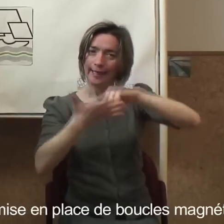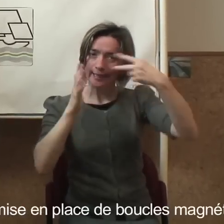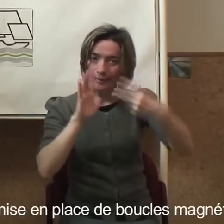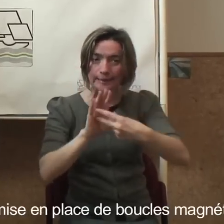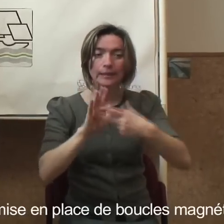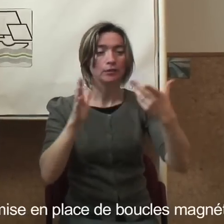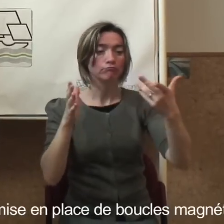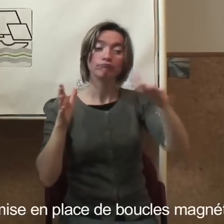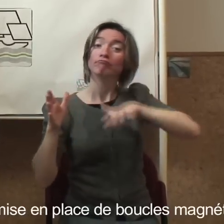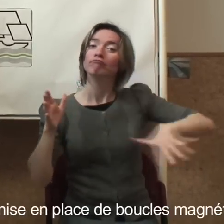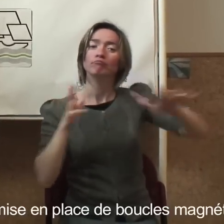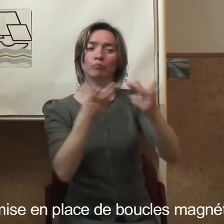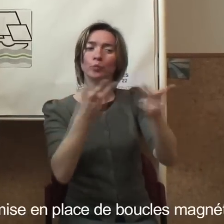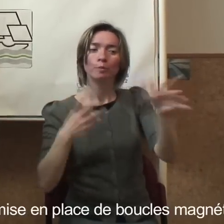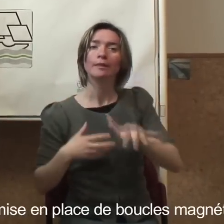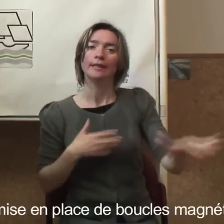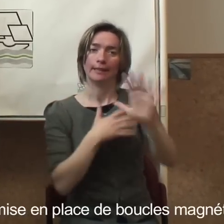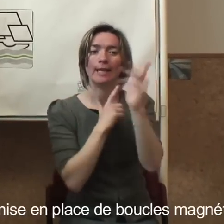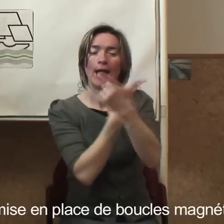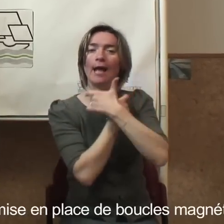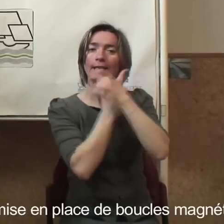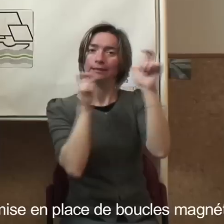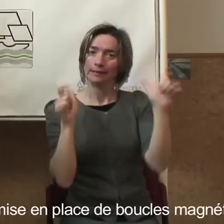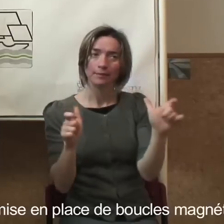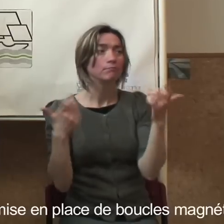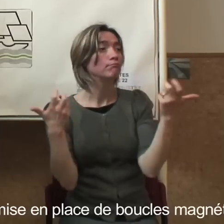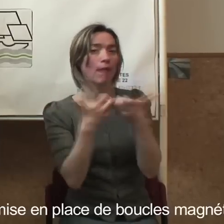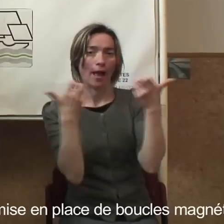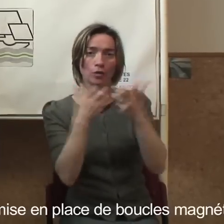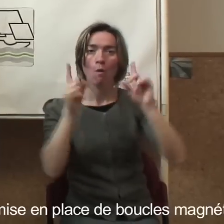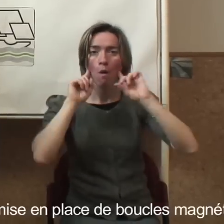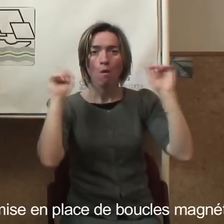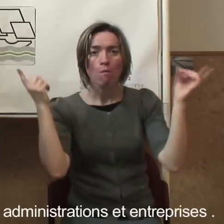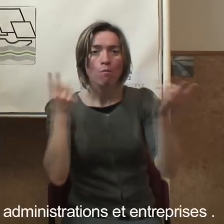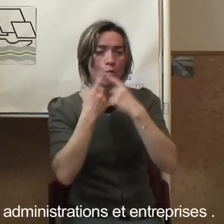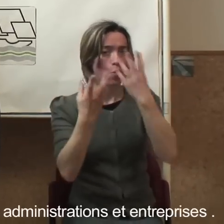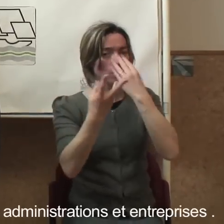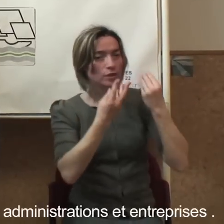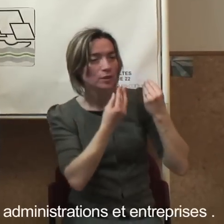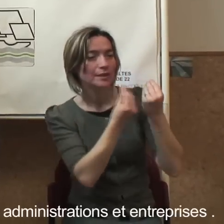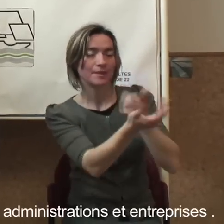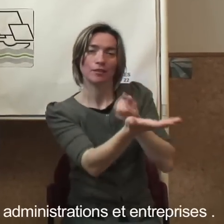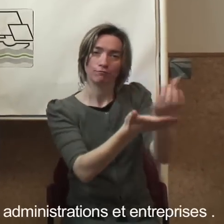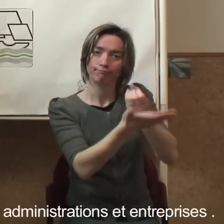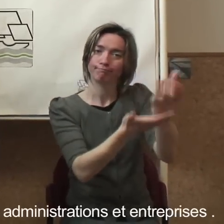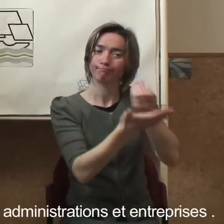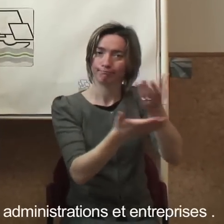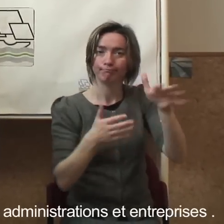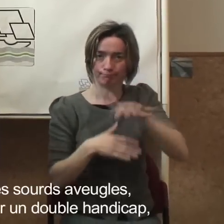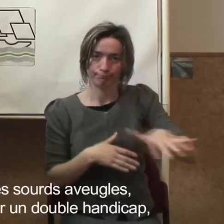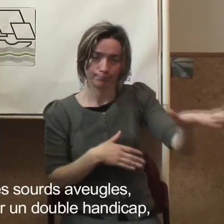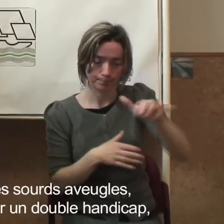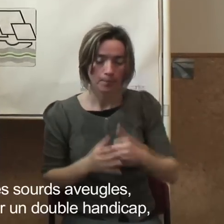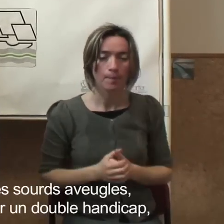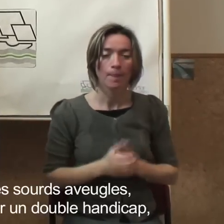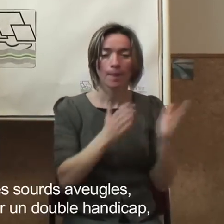accessibilité, notamment mise en place de boucles magnétiques, sensibilisation auprès des administrations et entreprises.